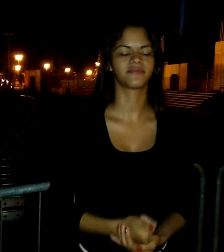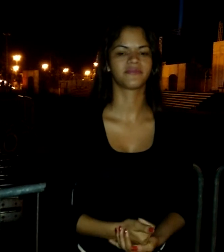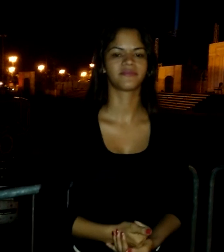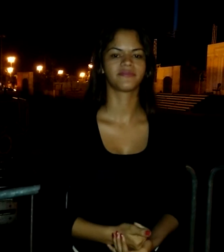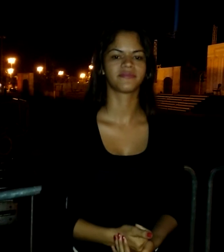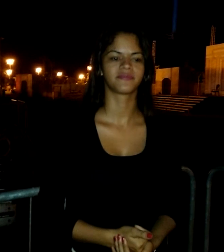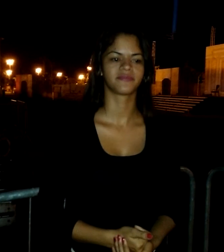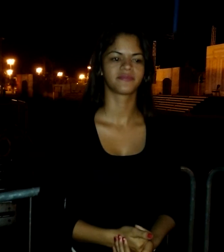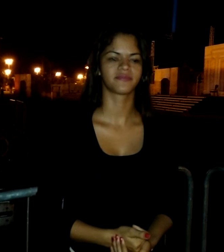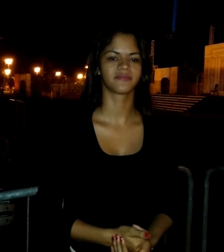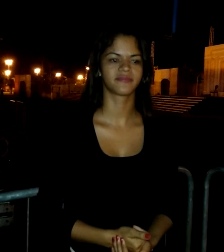aí